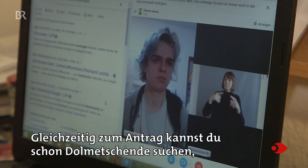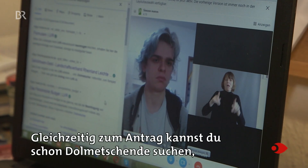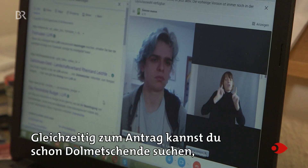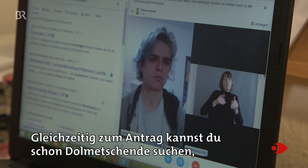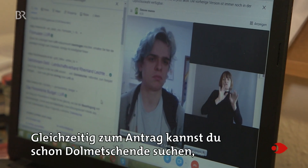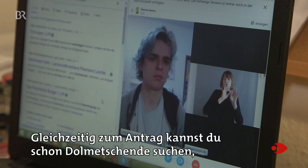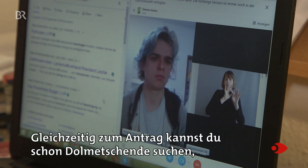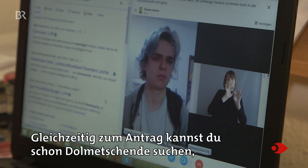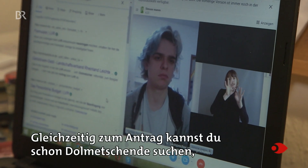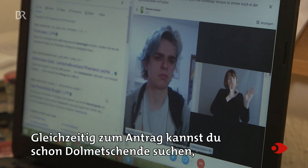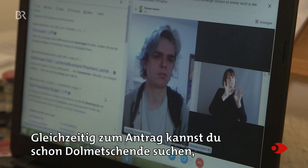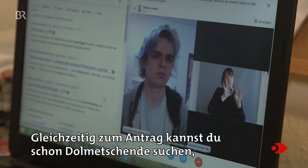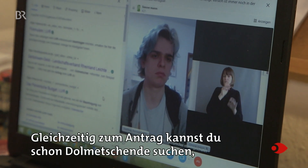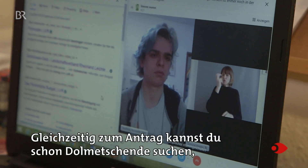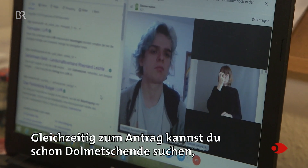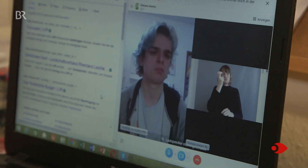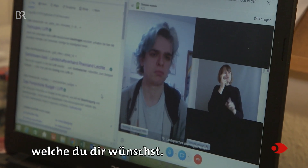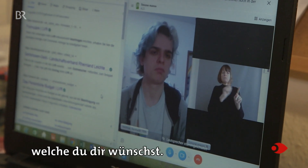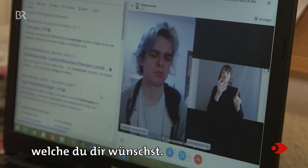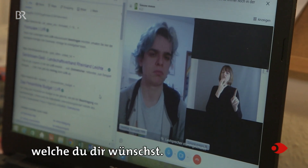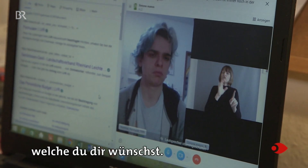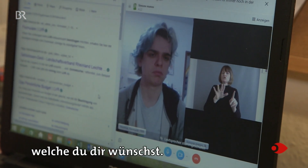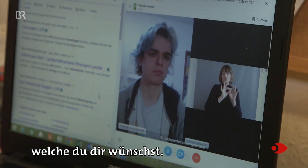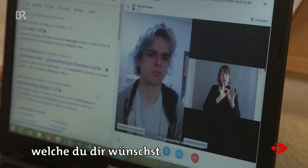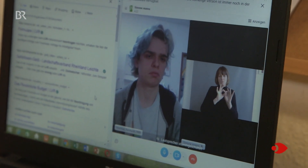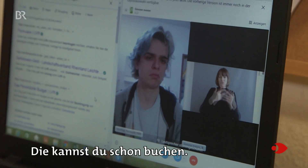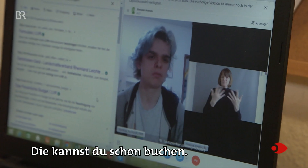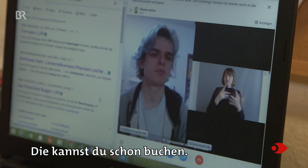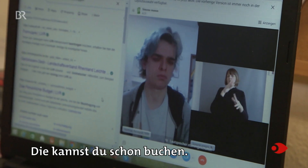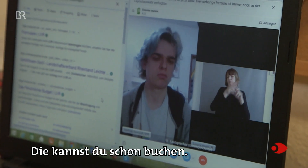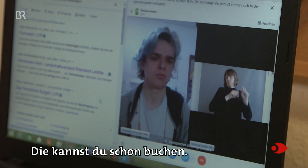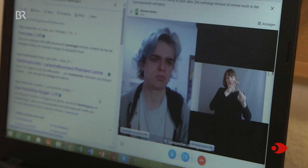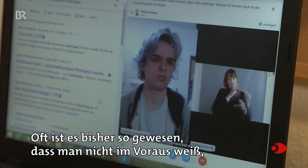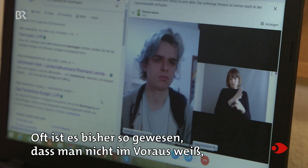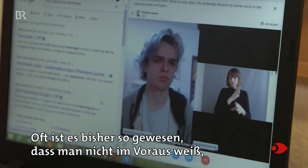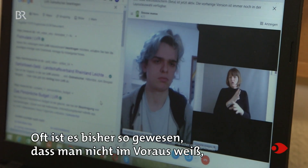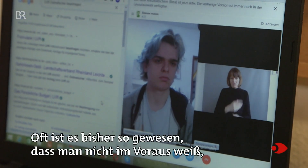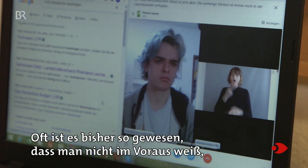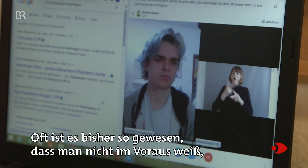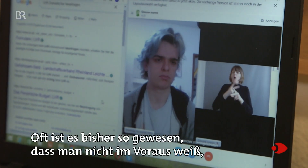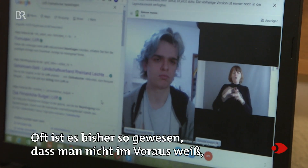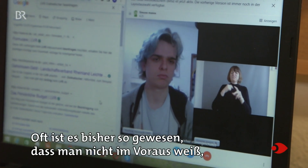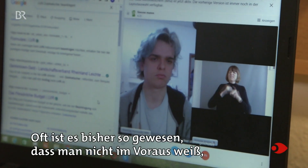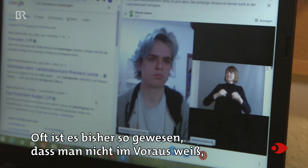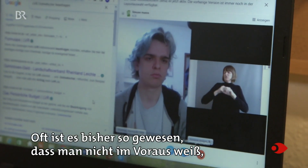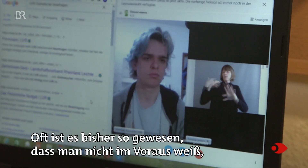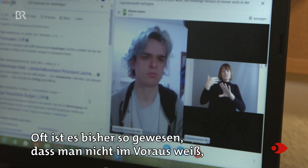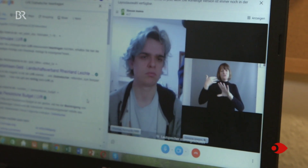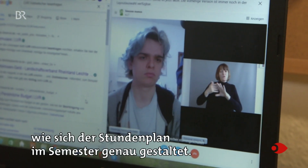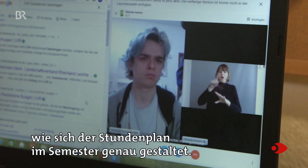Gleichzeitig zum Antrag kannst du schon Dolmetschende suchen, welche du dir wünschst. Die kannst du schon buchen. Oft ist es bisher so gewesen, dass man nicht im Voraus weiß, wie sich